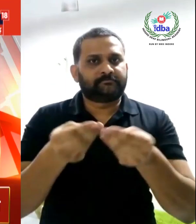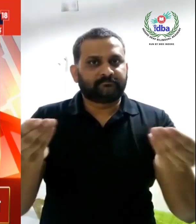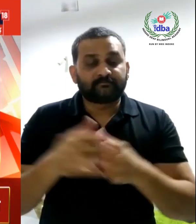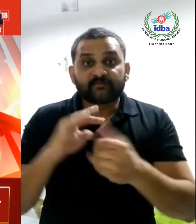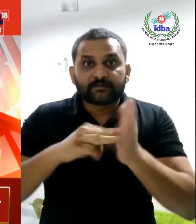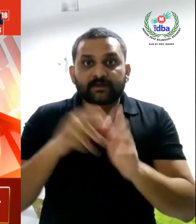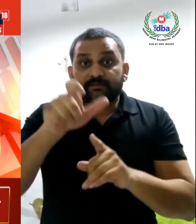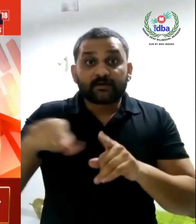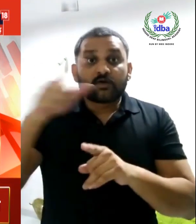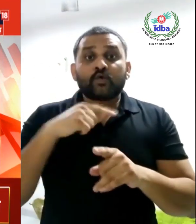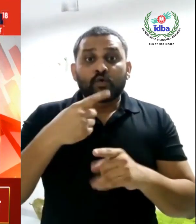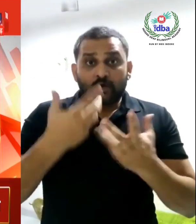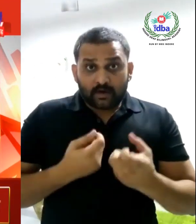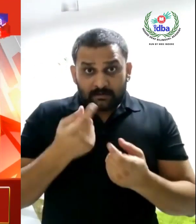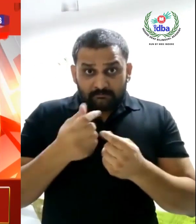ताकि निवेशकों को,